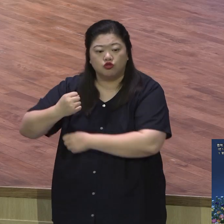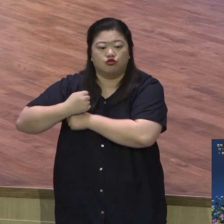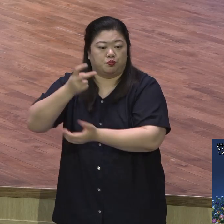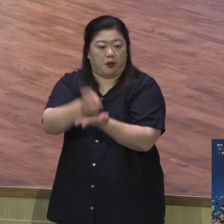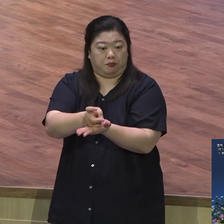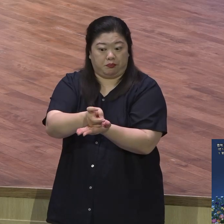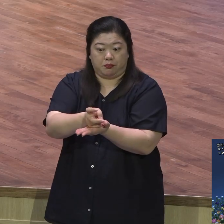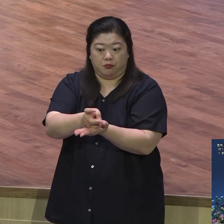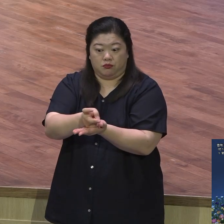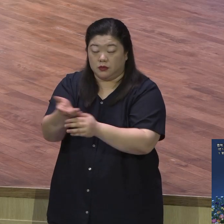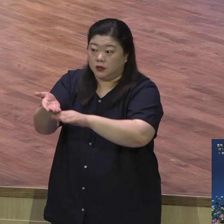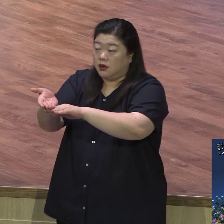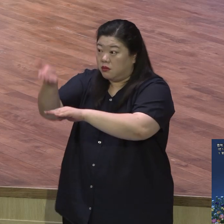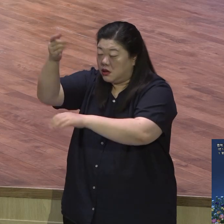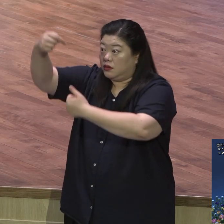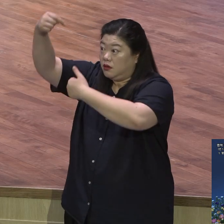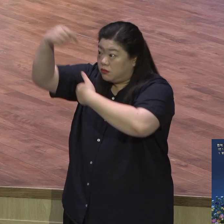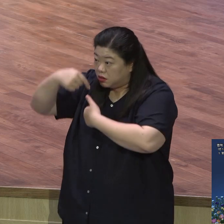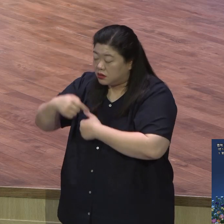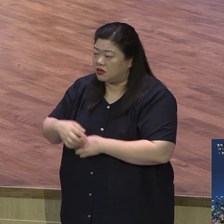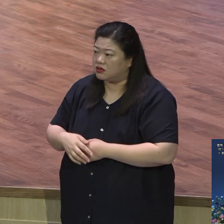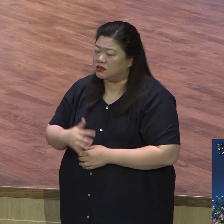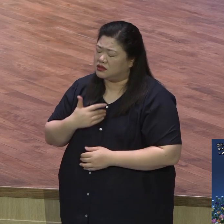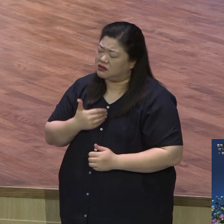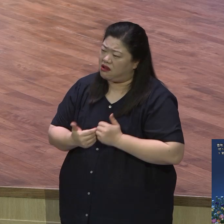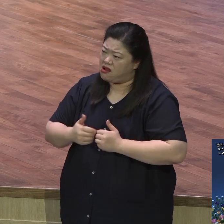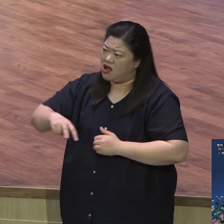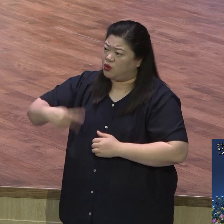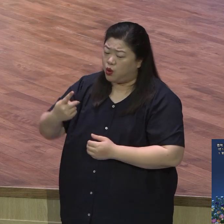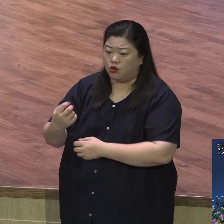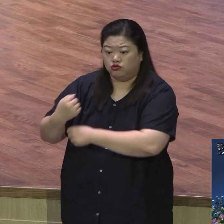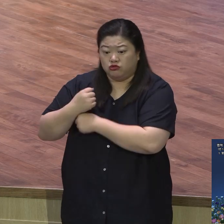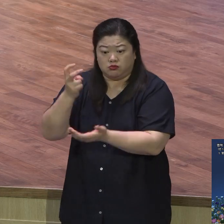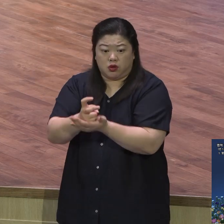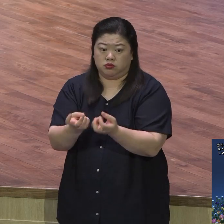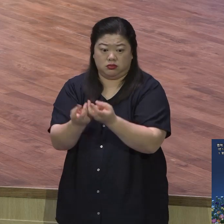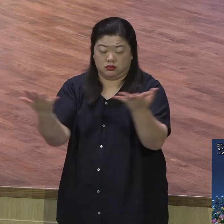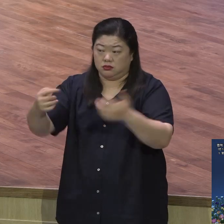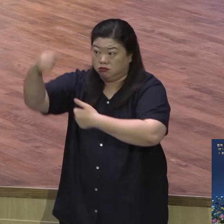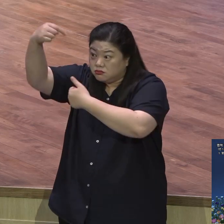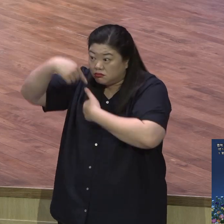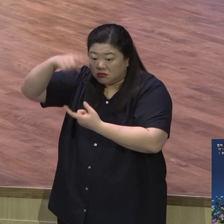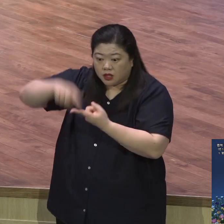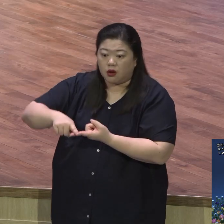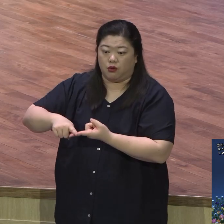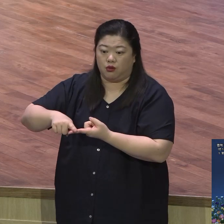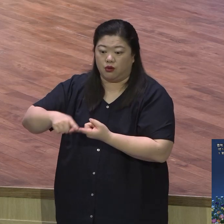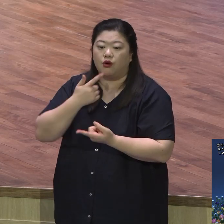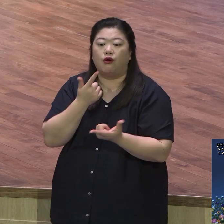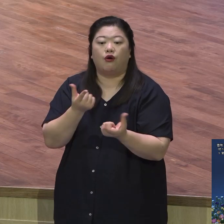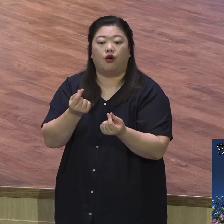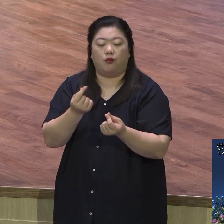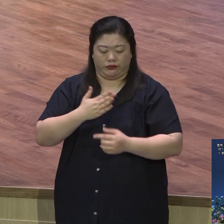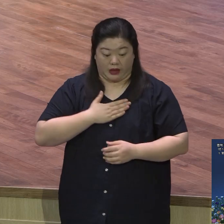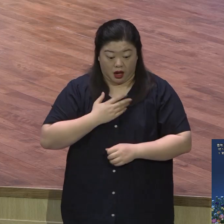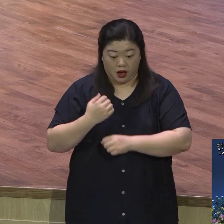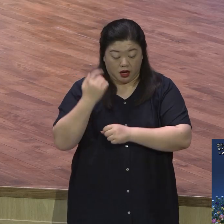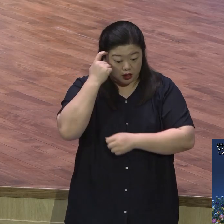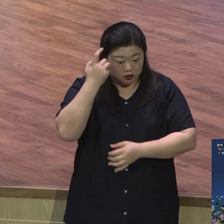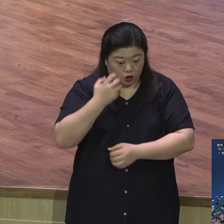떨어지면 따라가야 돼요. 신호도 가야 돼요. 영적인 군사의 특징도 마찬가지예요. 하나님의